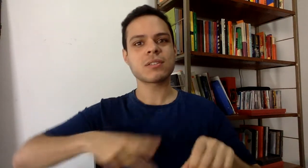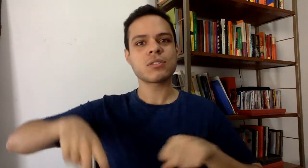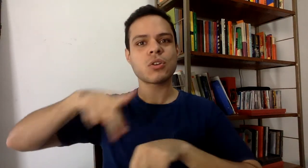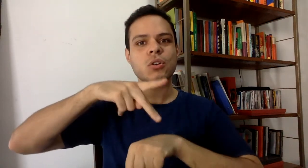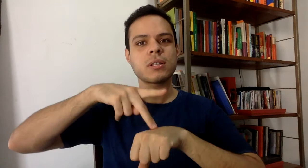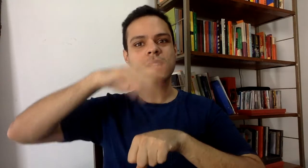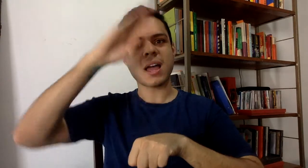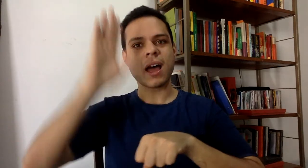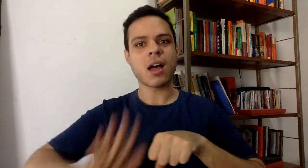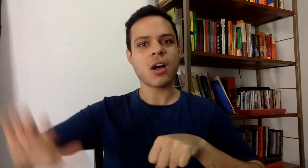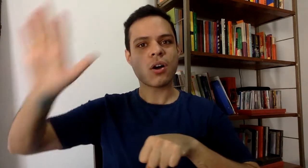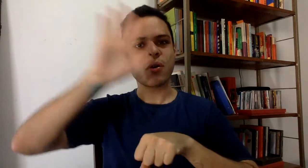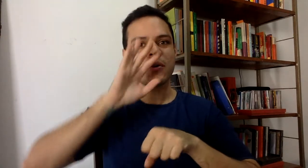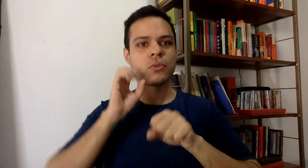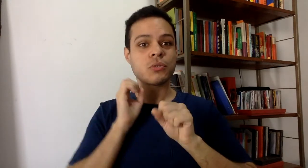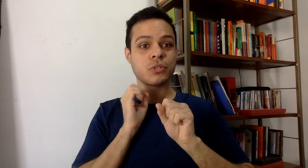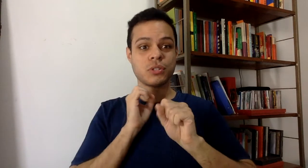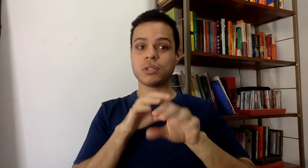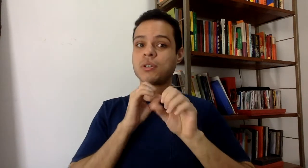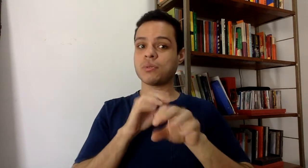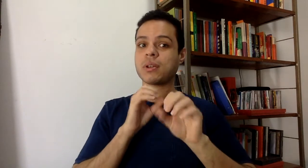é o Plano Nacional de Educação,